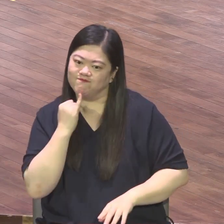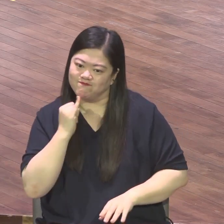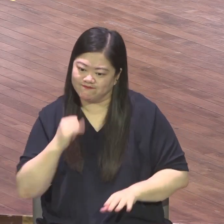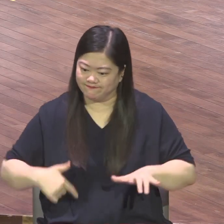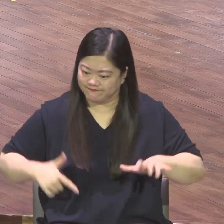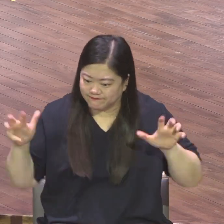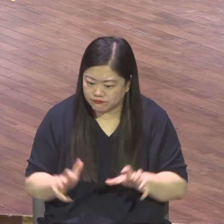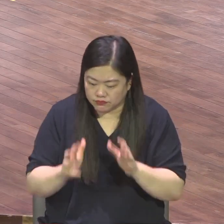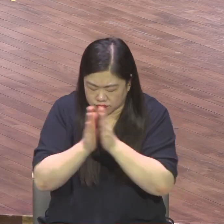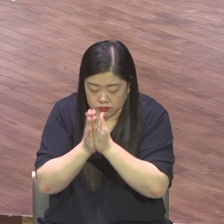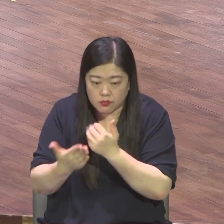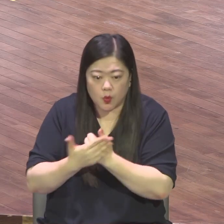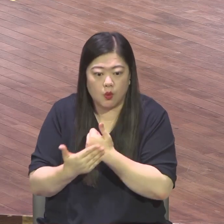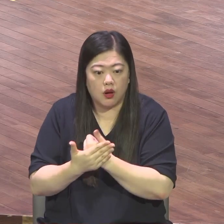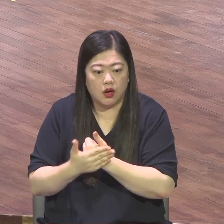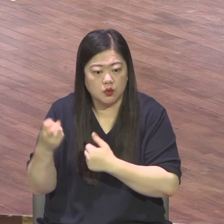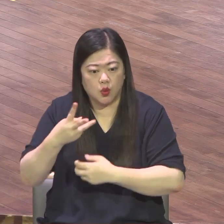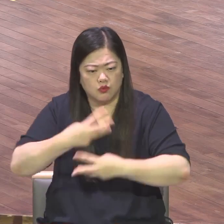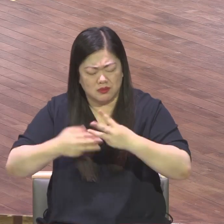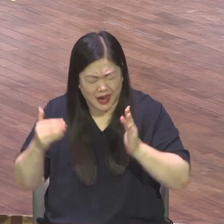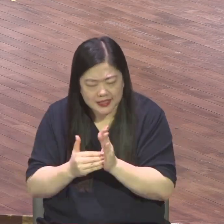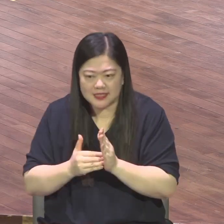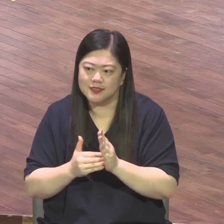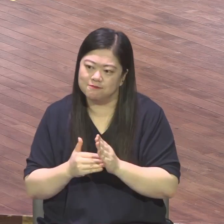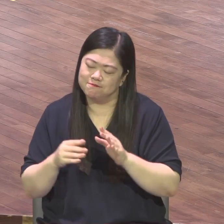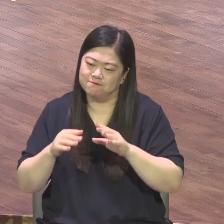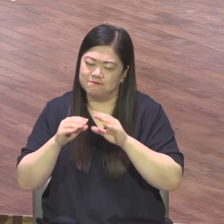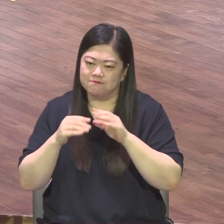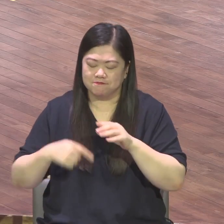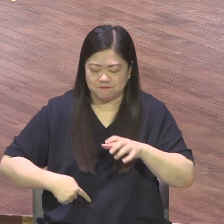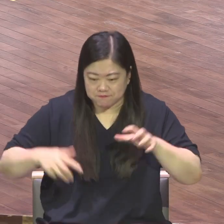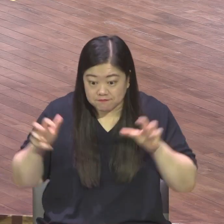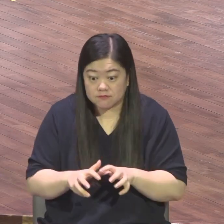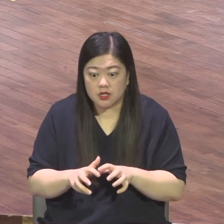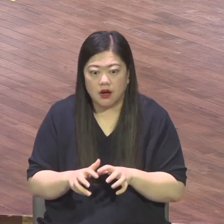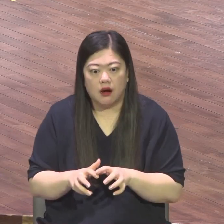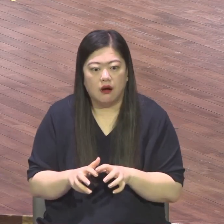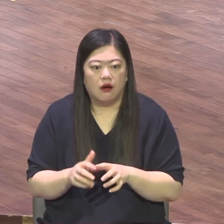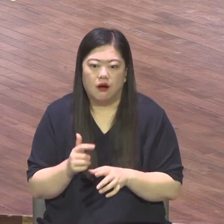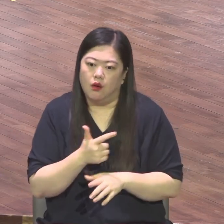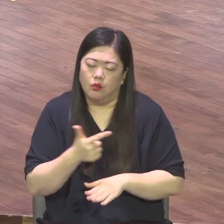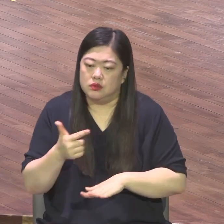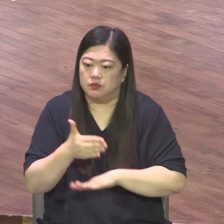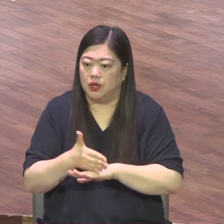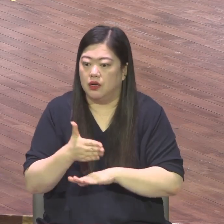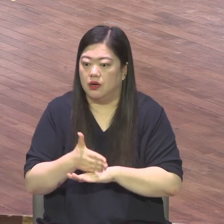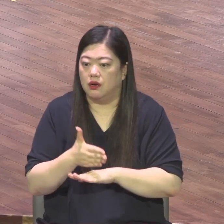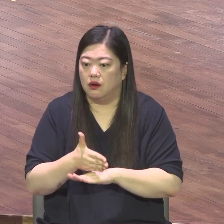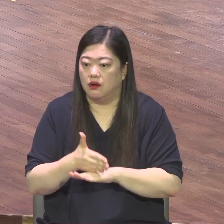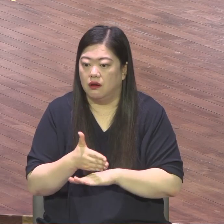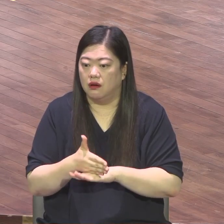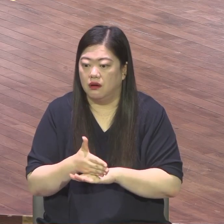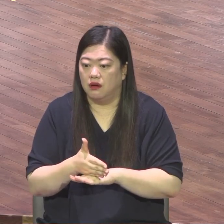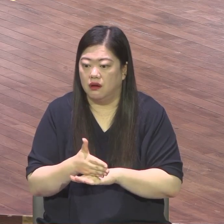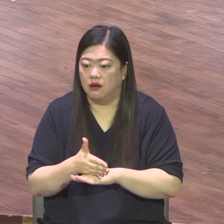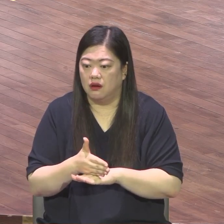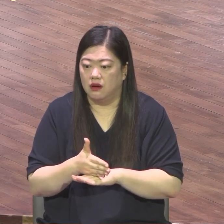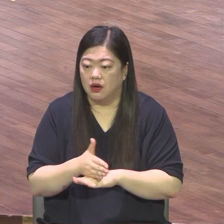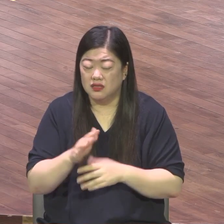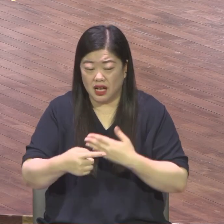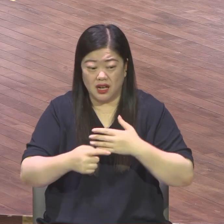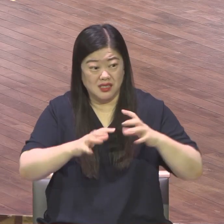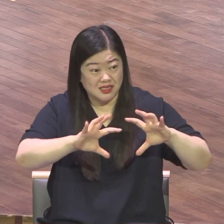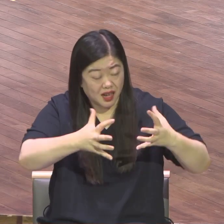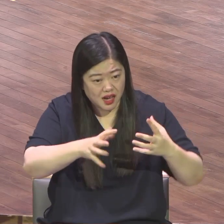세우고 온 랩노들까지 다 재뽑기해서 6천여 명이 다 등록 이게 재뽑아서 그 한 나라를